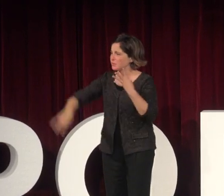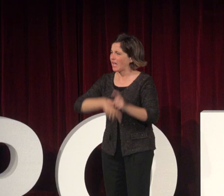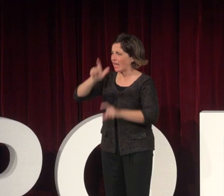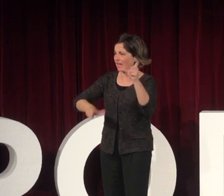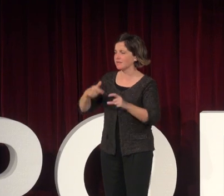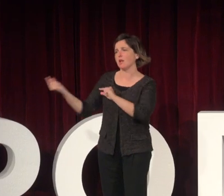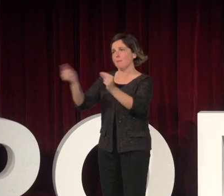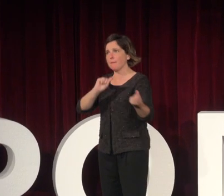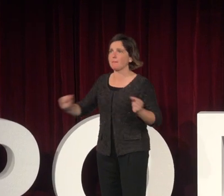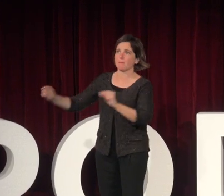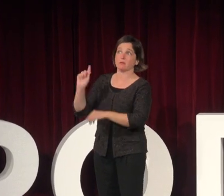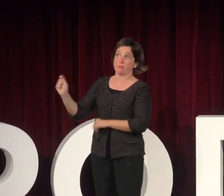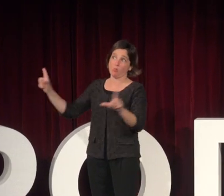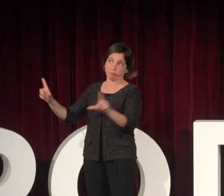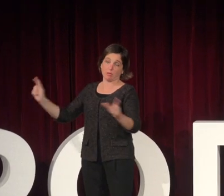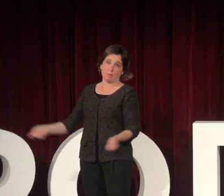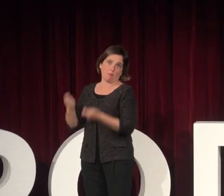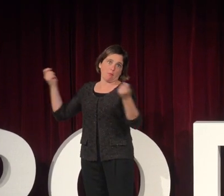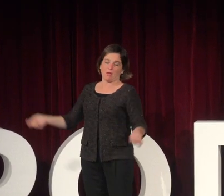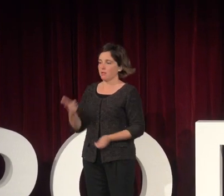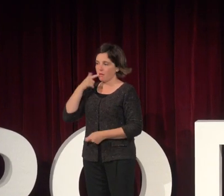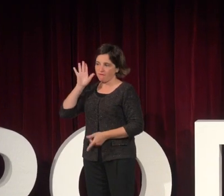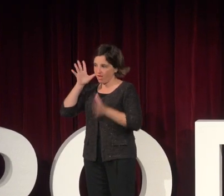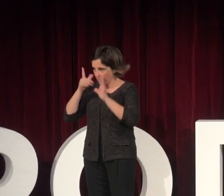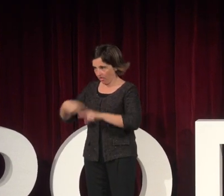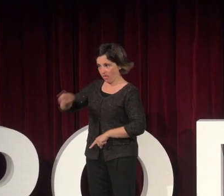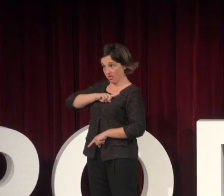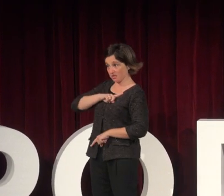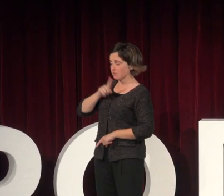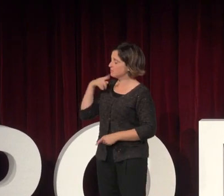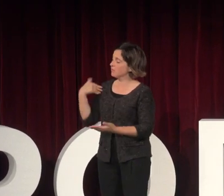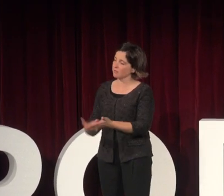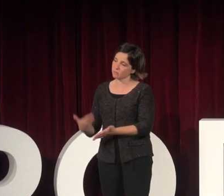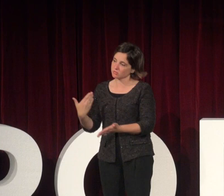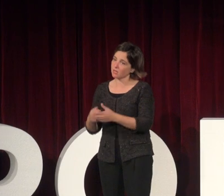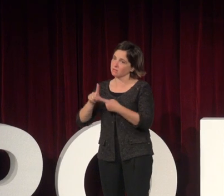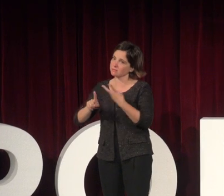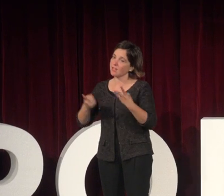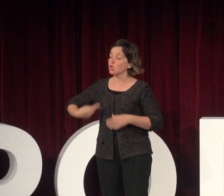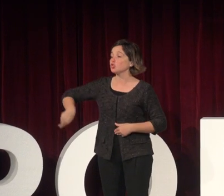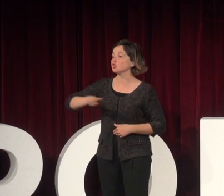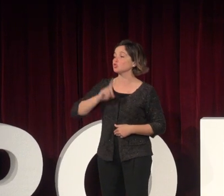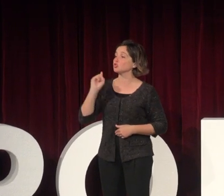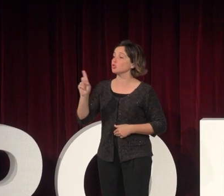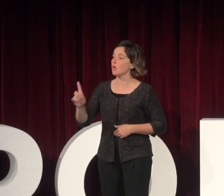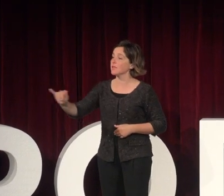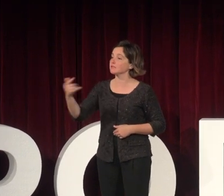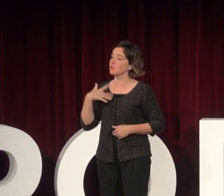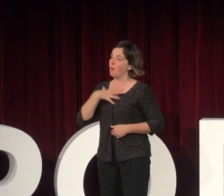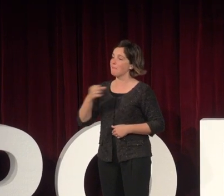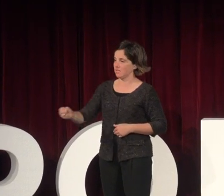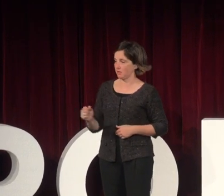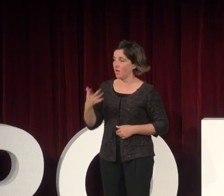de tertulianos a sueldo diciendo barbaridades sobre nosotros, vamos a demostrarles que nosotros solamente tenemos una